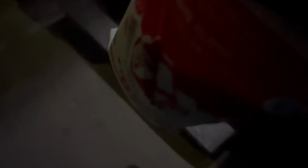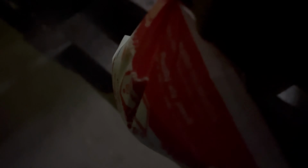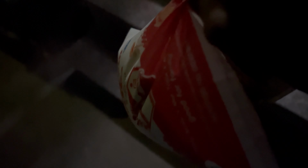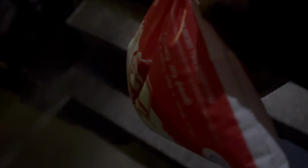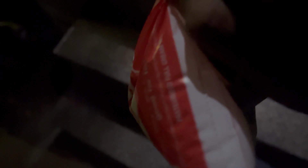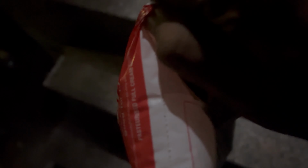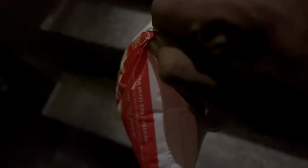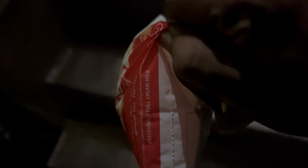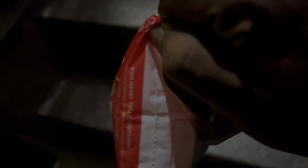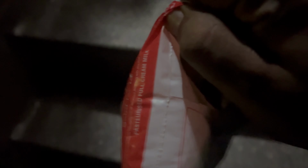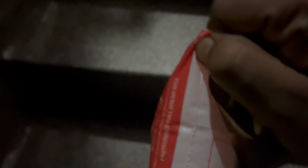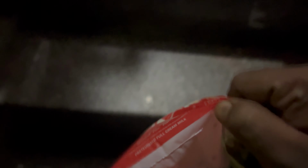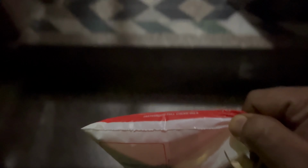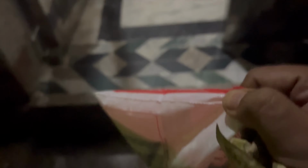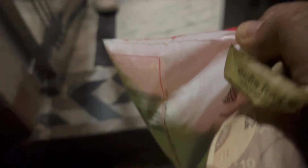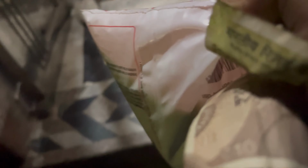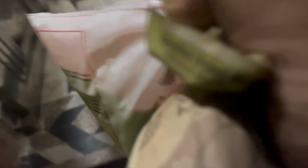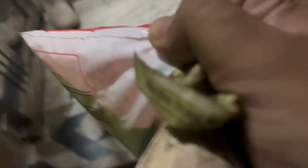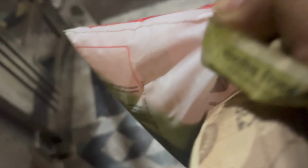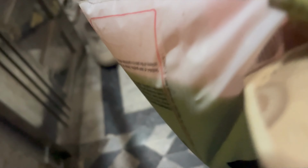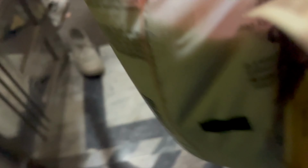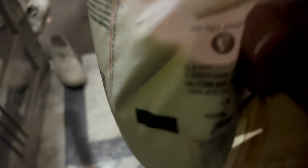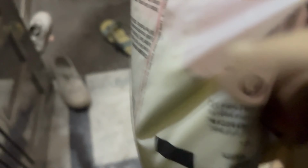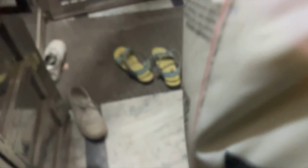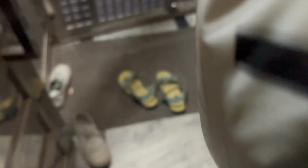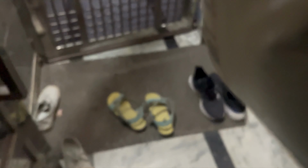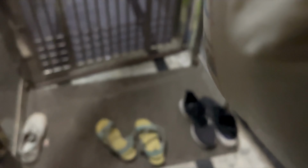के फिर चलेंगे हम जिम। चलो गाइस